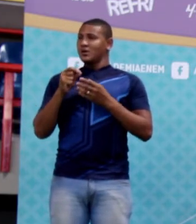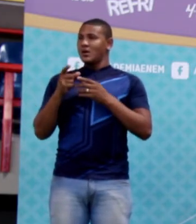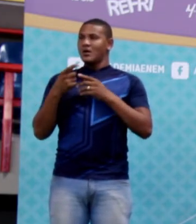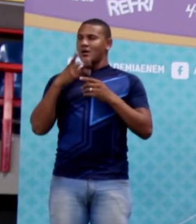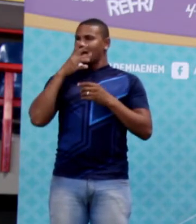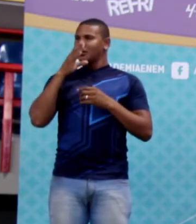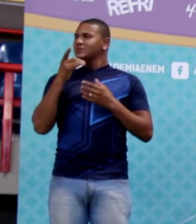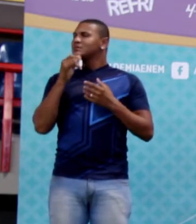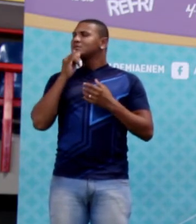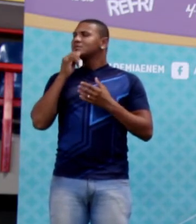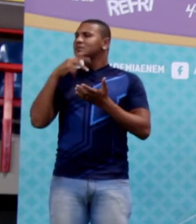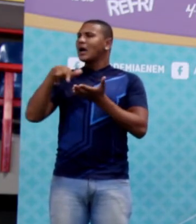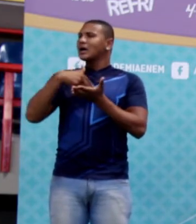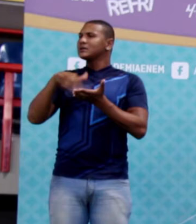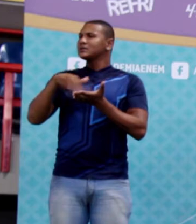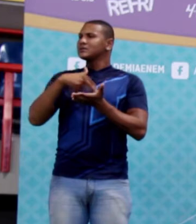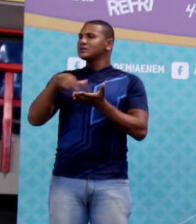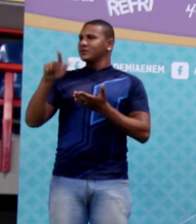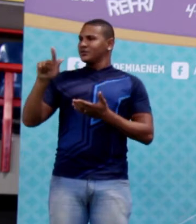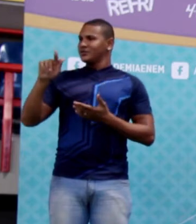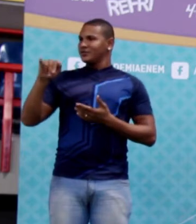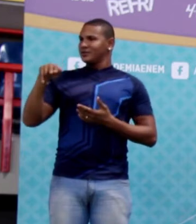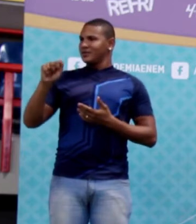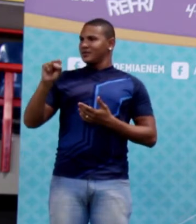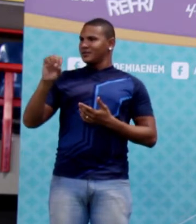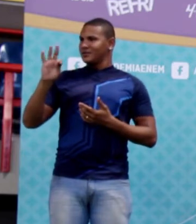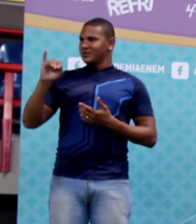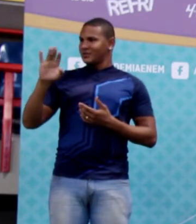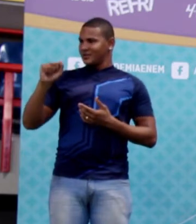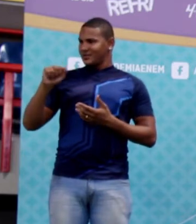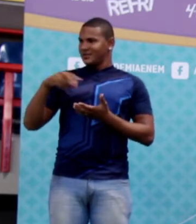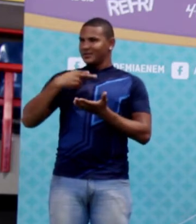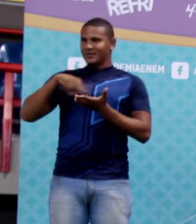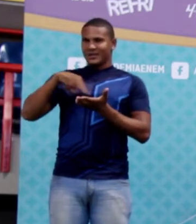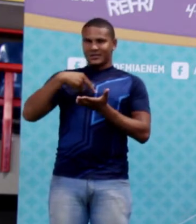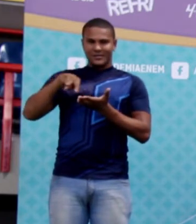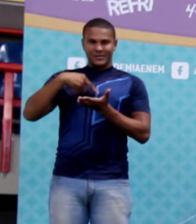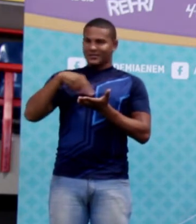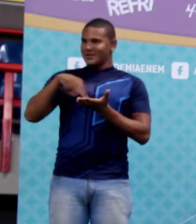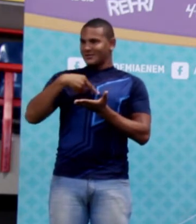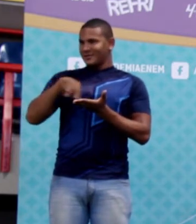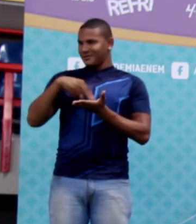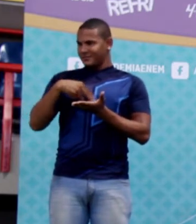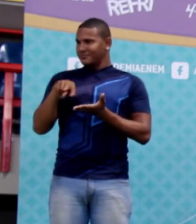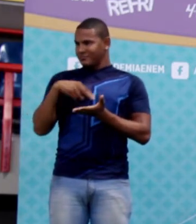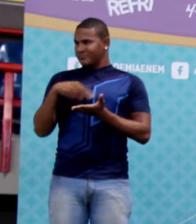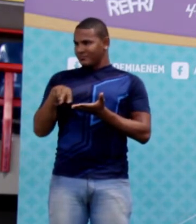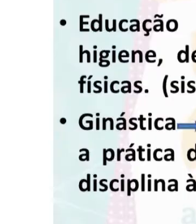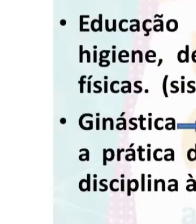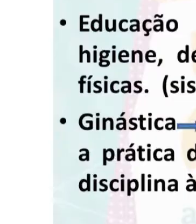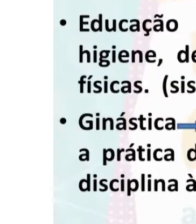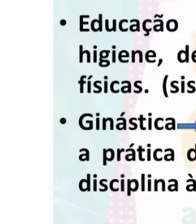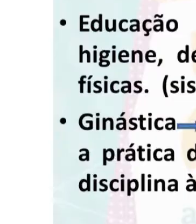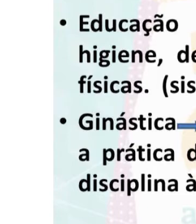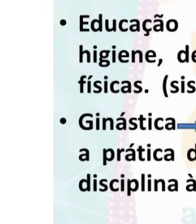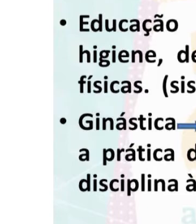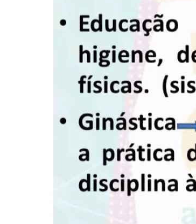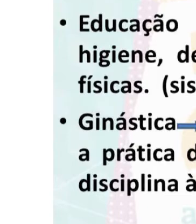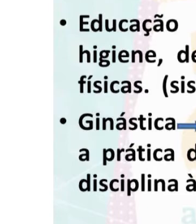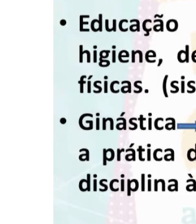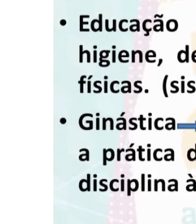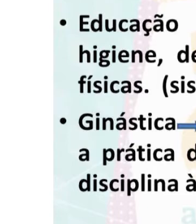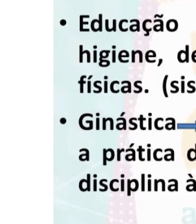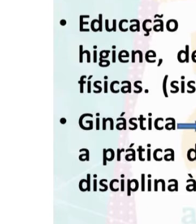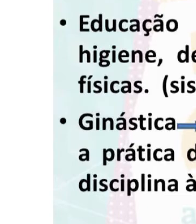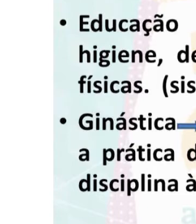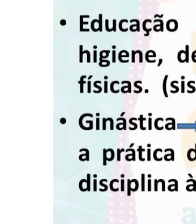academia, a vovó diz assim, minha filha vai para a ginástica, que a ginástica era do tempo dela. Essa ginástica passou a